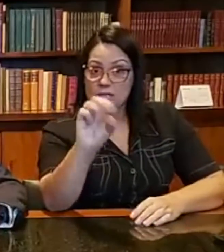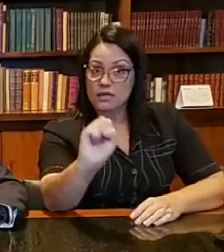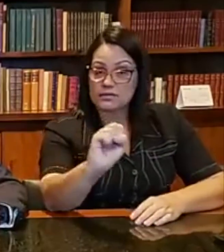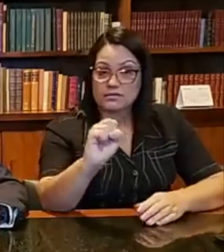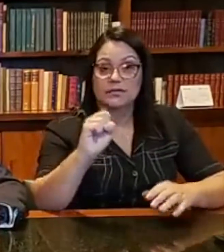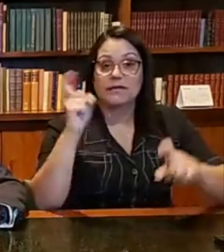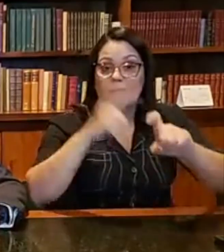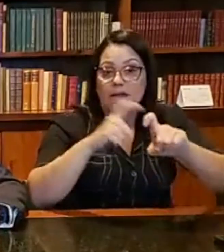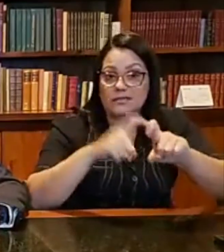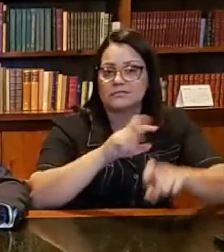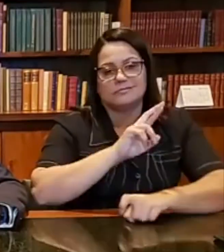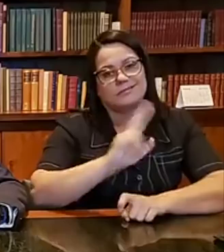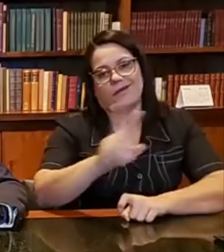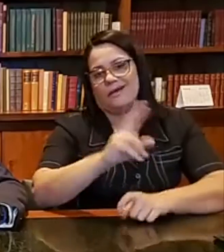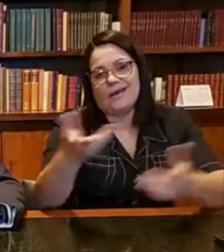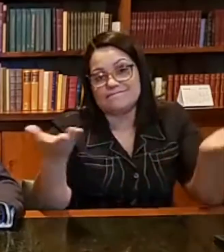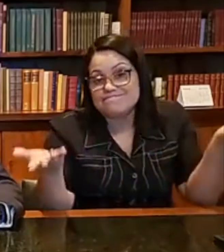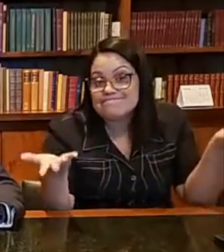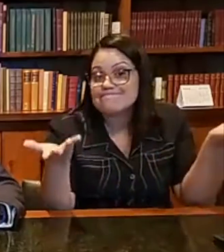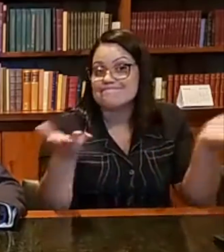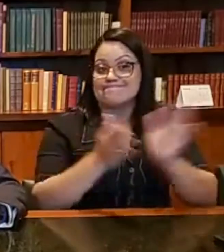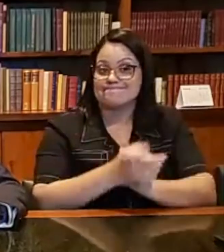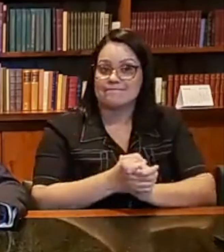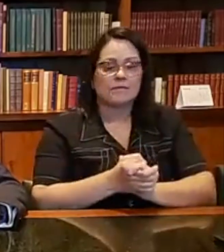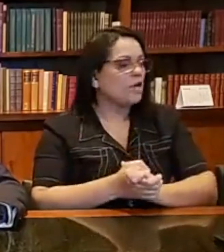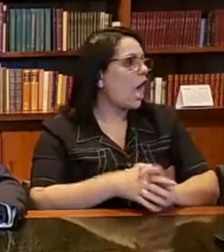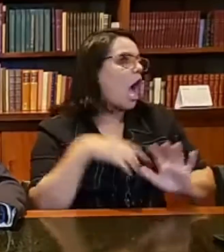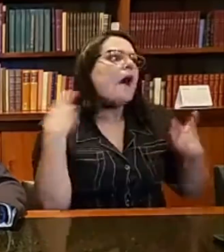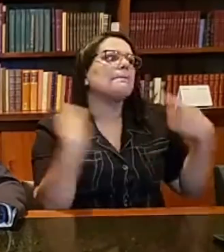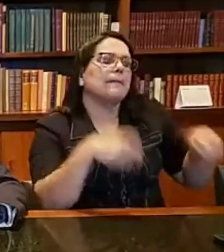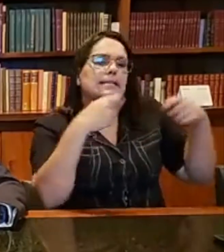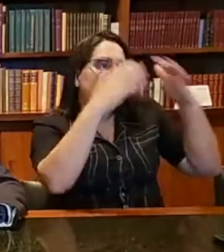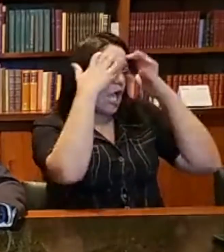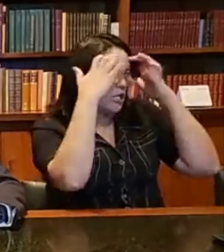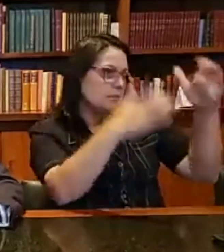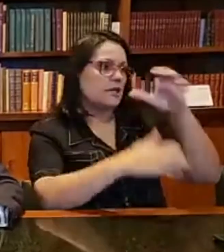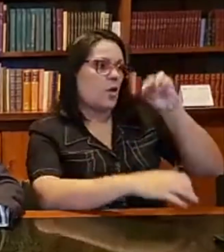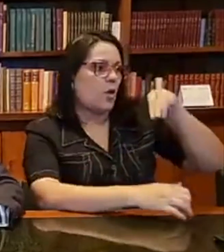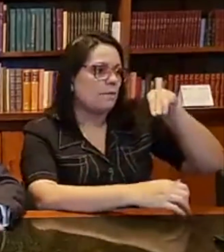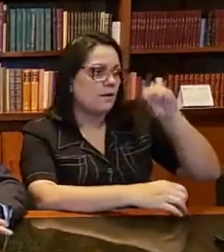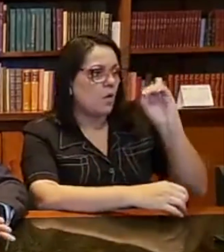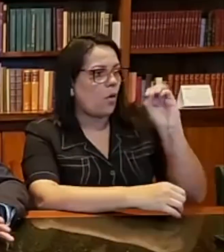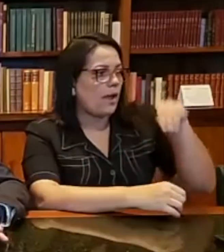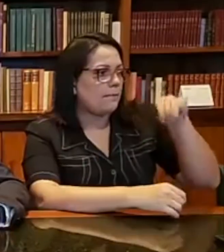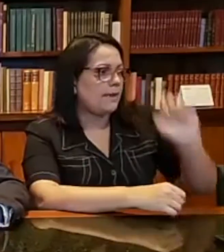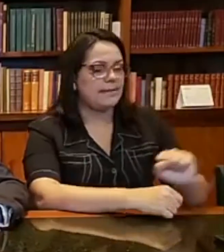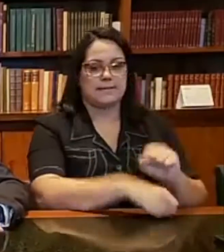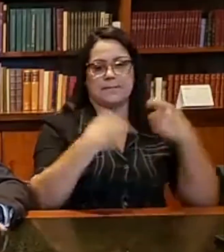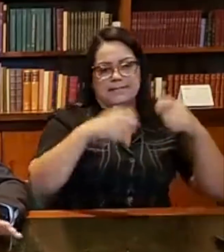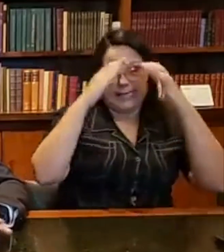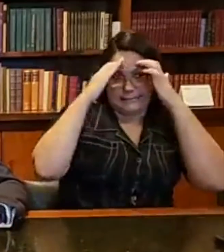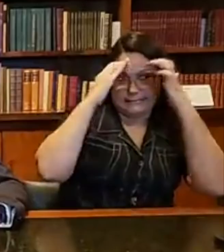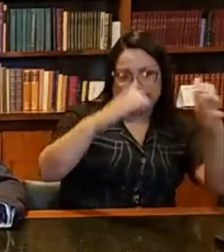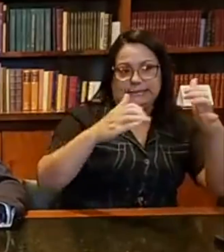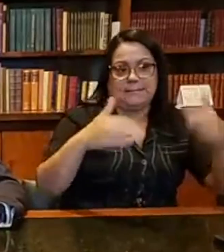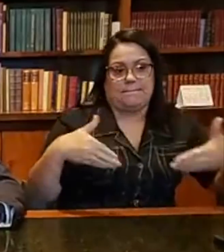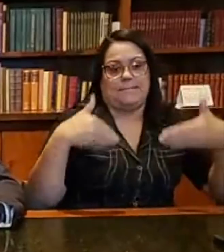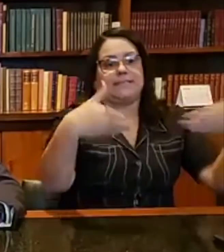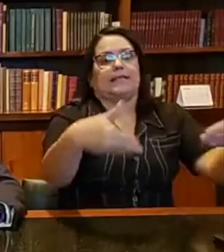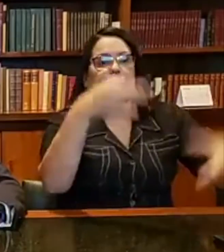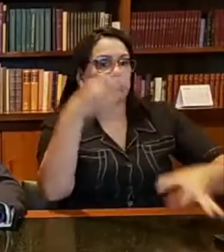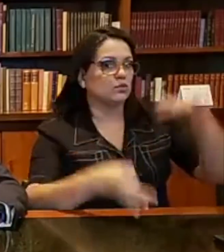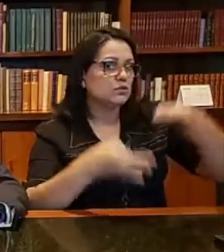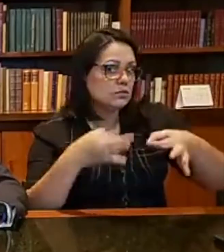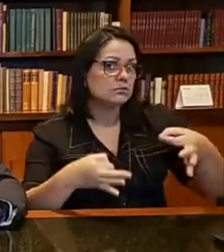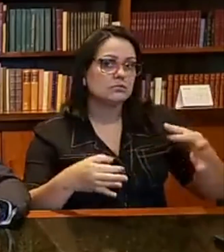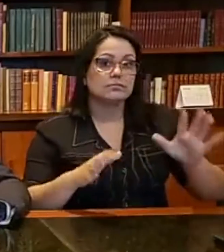médico. Tá certo? E o pessoal tem que seguir o OMS, tem que seguir o Ministério da Justiça, seguir determinações, orientações, como, por